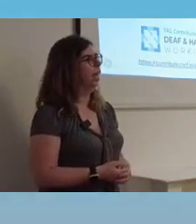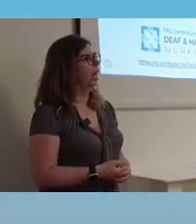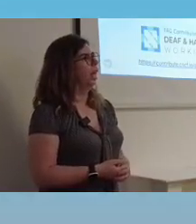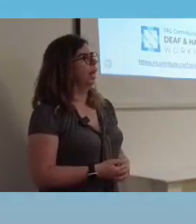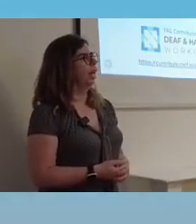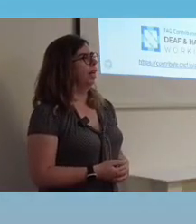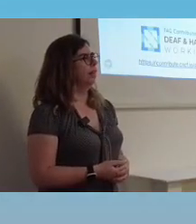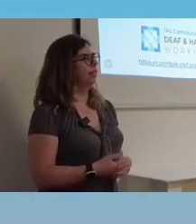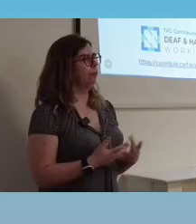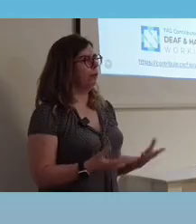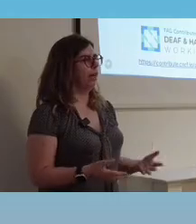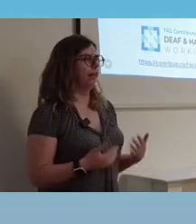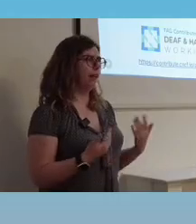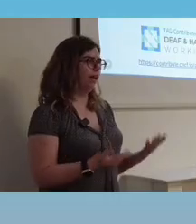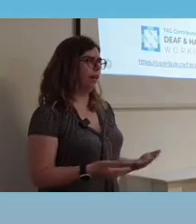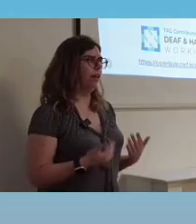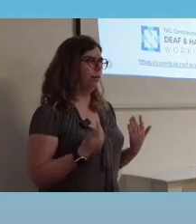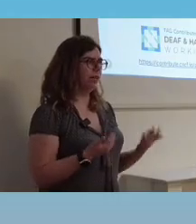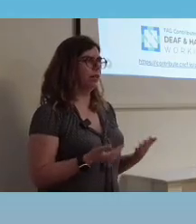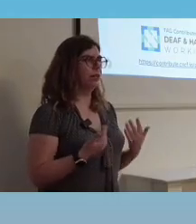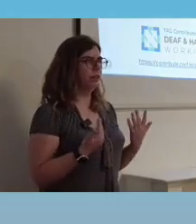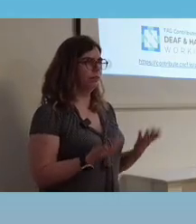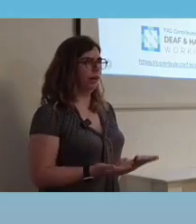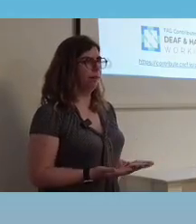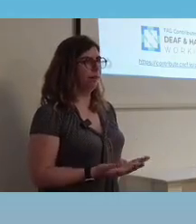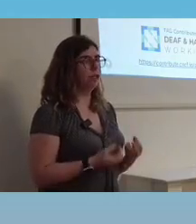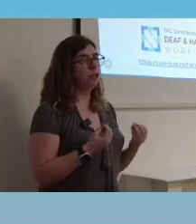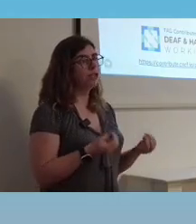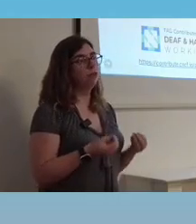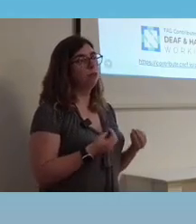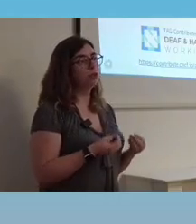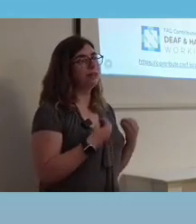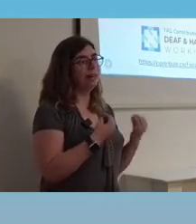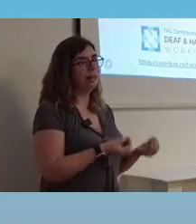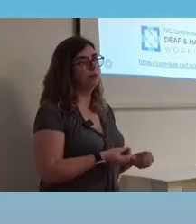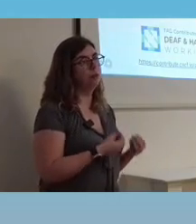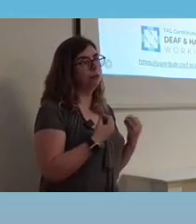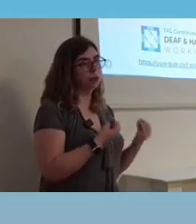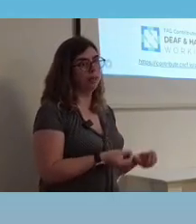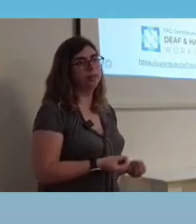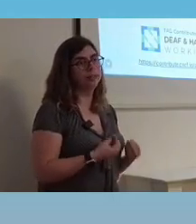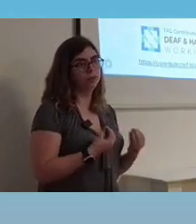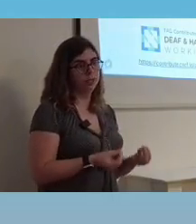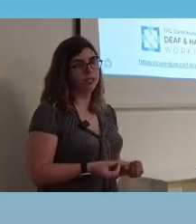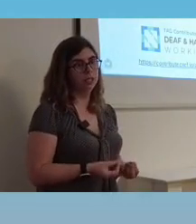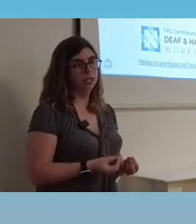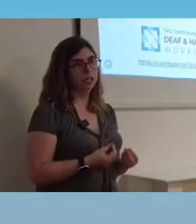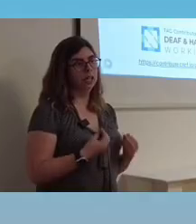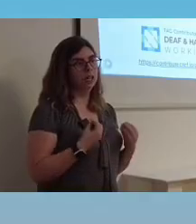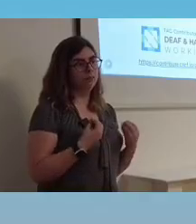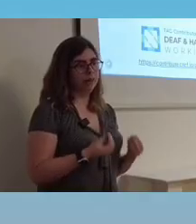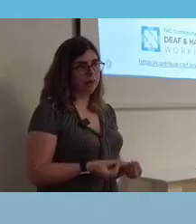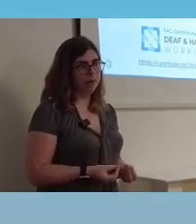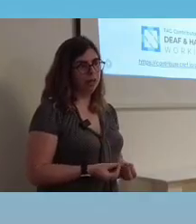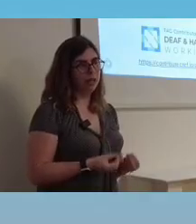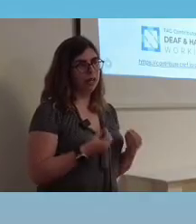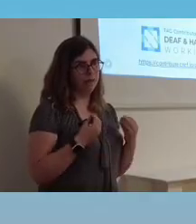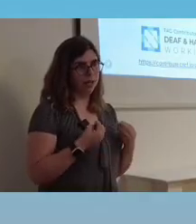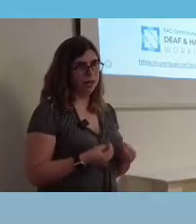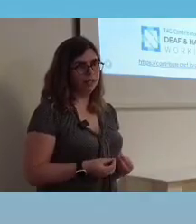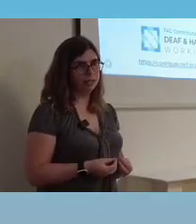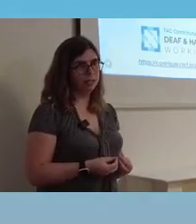sensibiliser et les amener à travailler avec les personnes handicapées, parce que nous avons besoin d'elles pour construire des outils